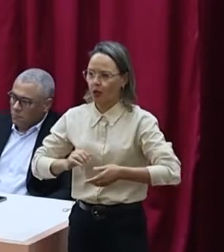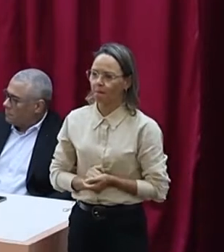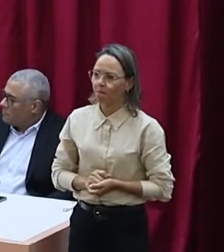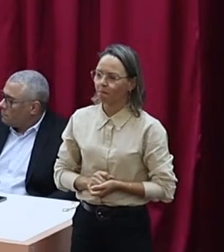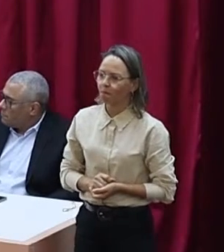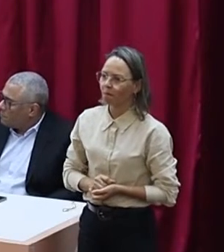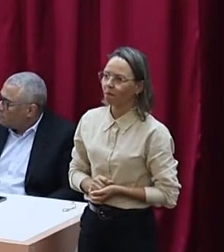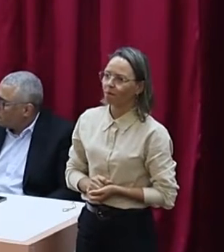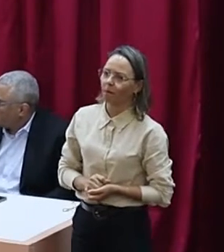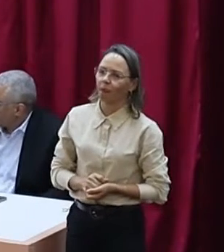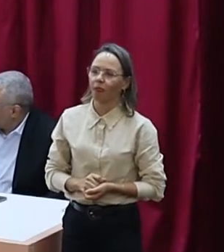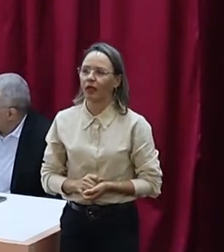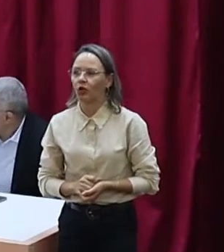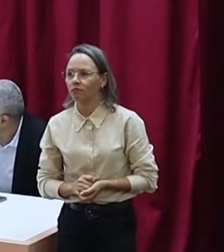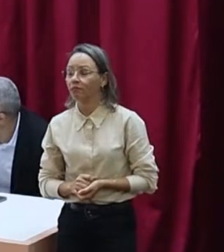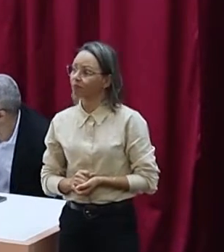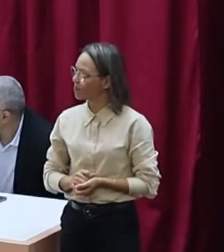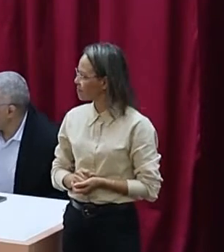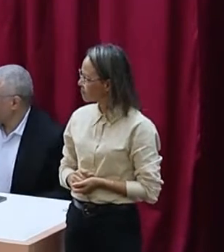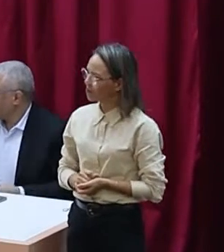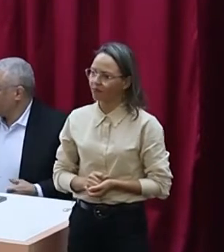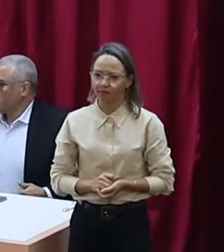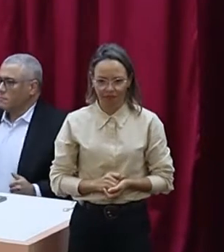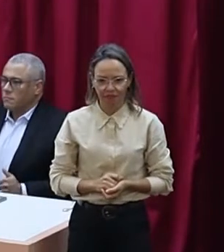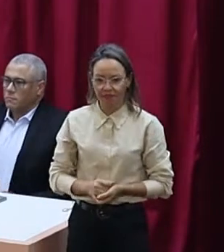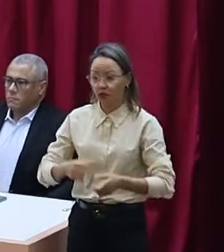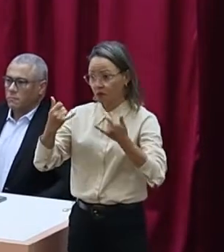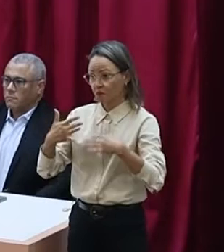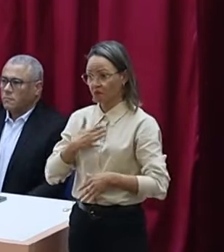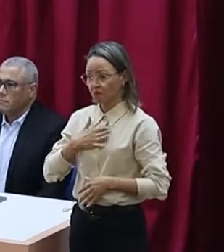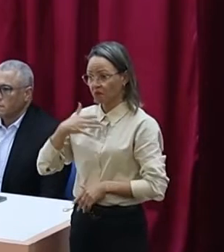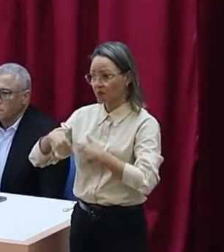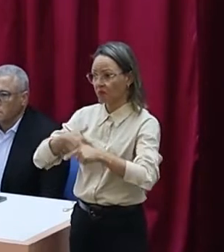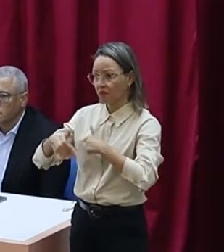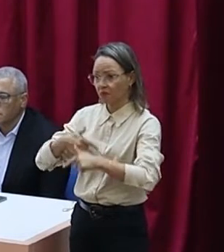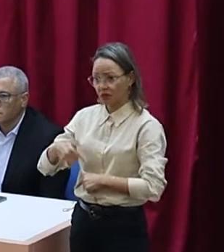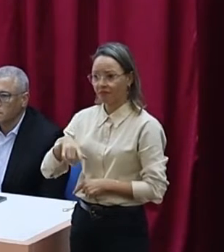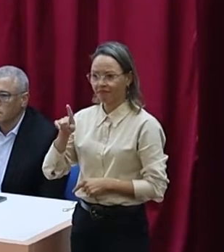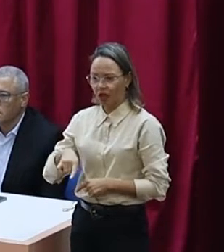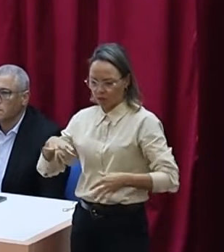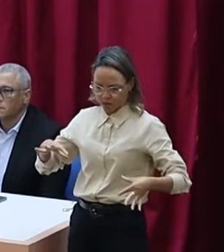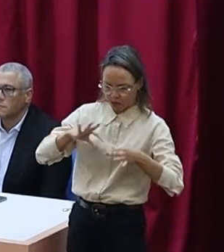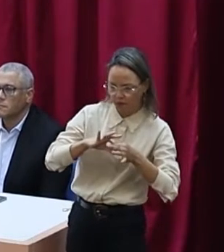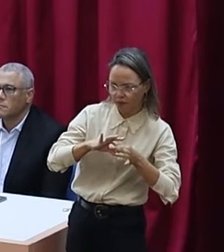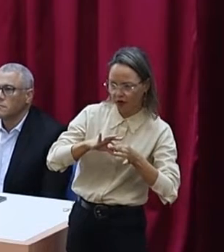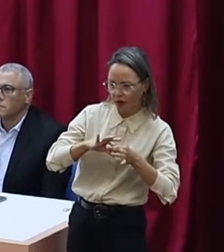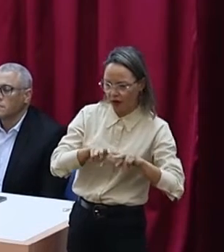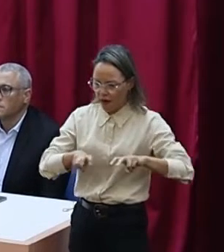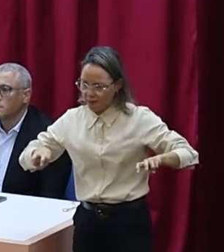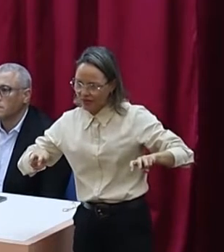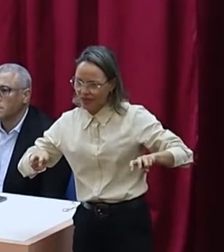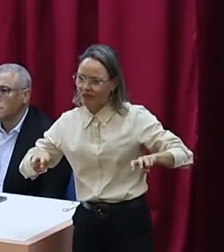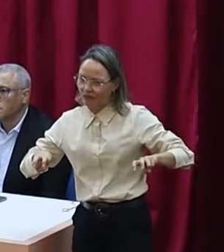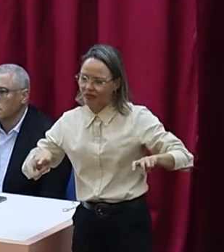Eu vou falar sobre o meu trabalho, né, e que é um trabalho que está conectado a essa mesa e eu